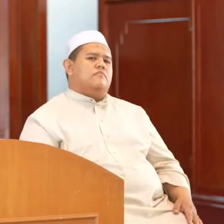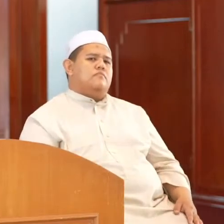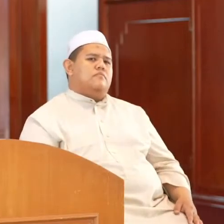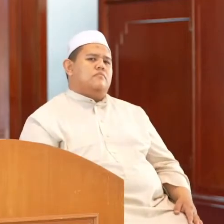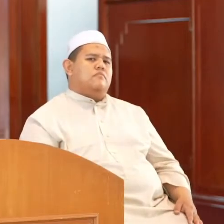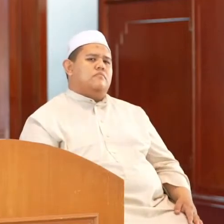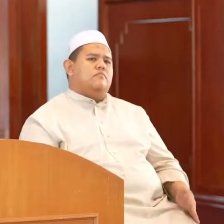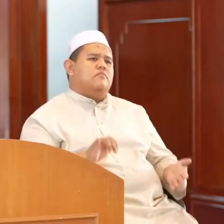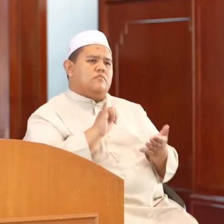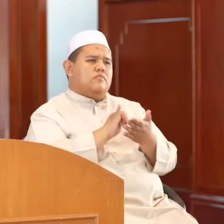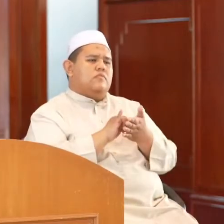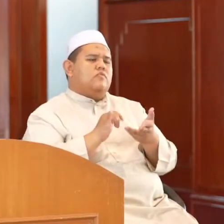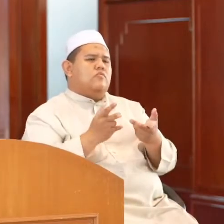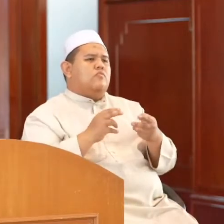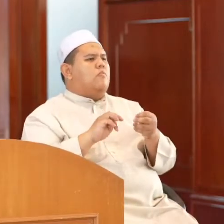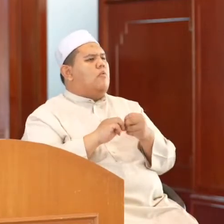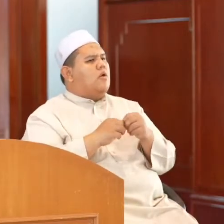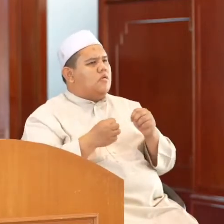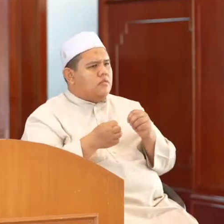Ini masalah.